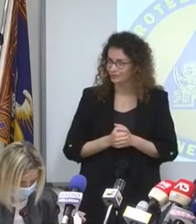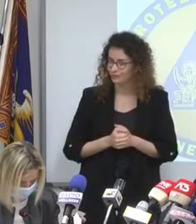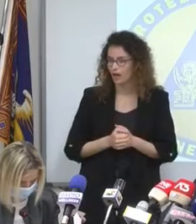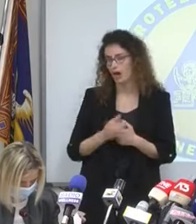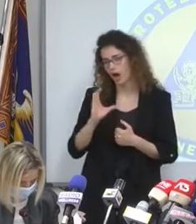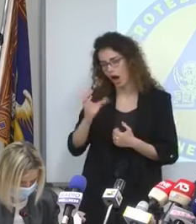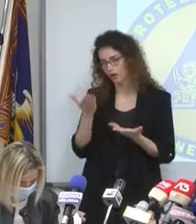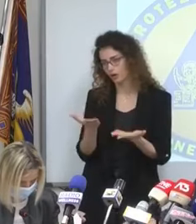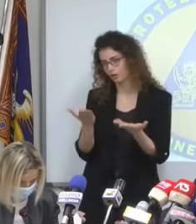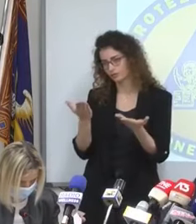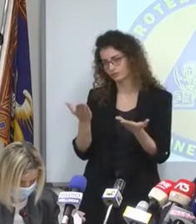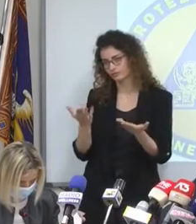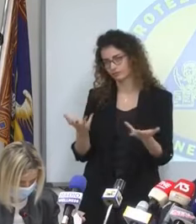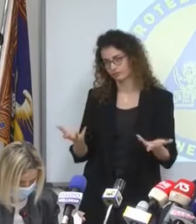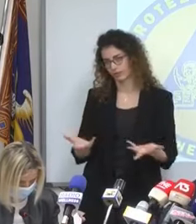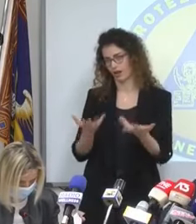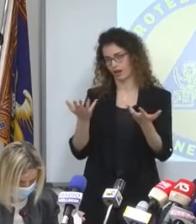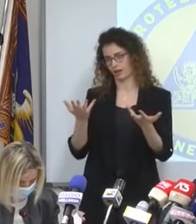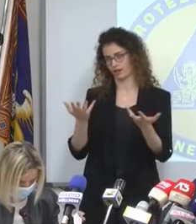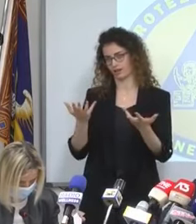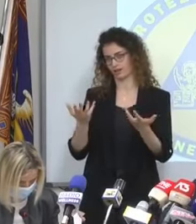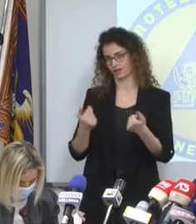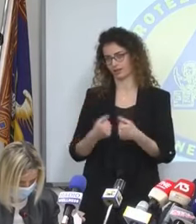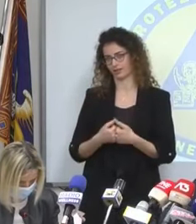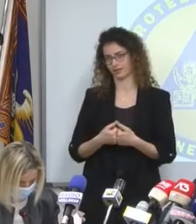Se la manda Carlo, eh? Carlo, è andata bene. Vai